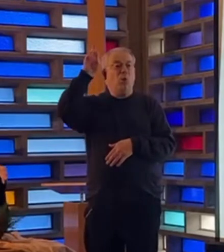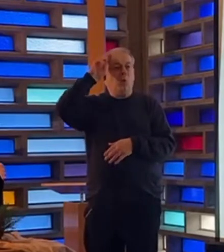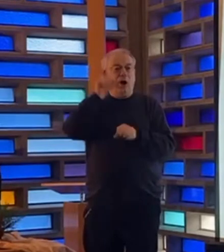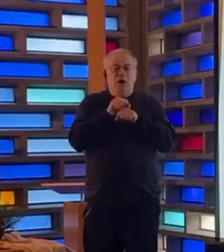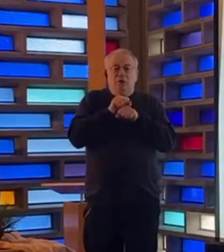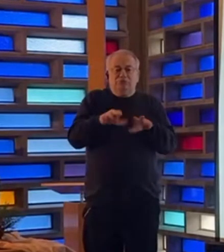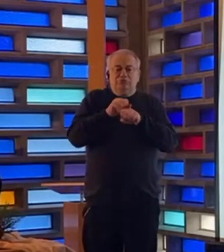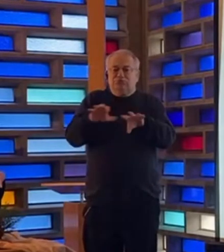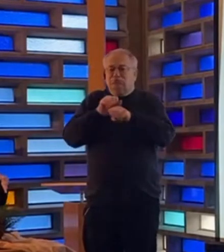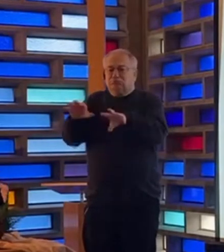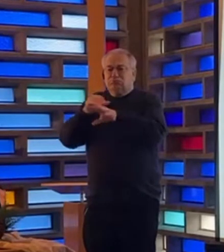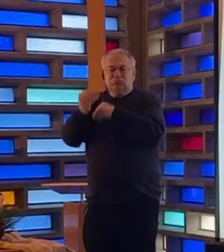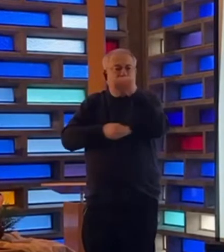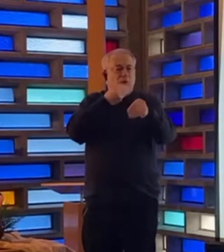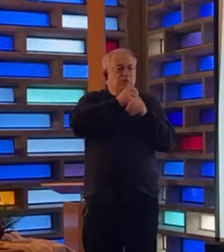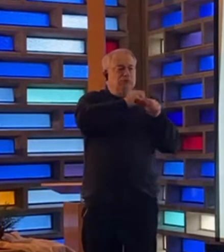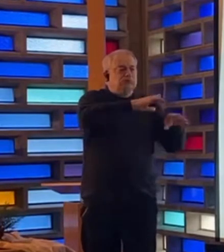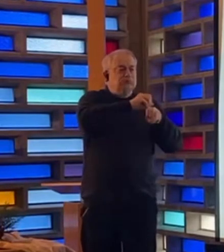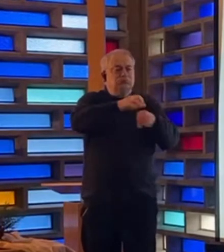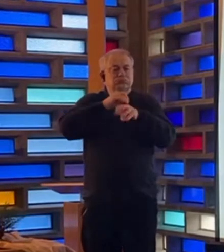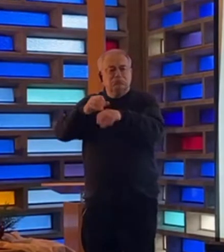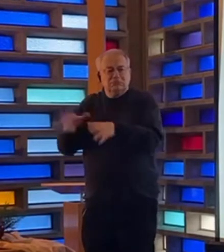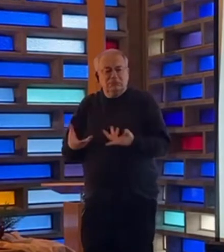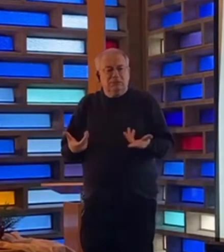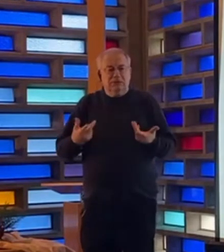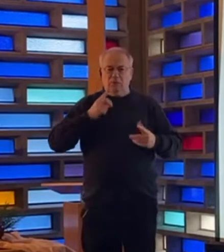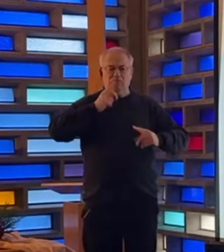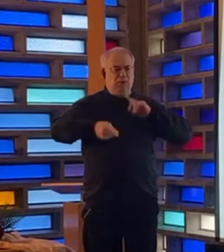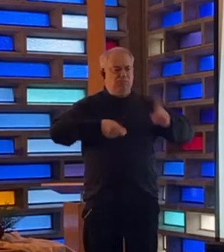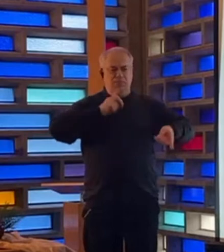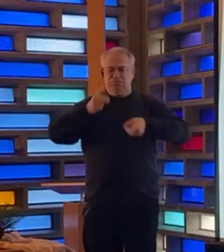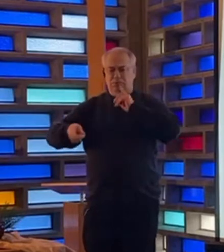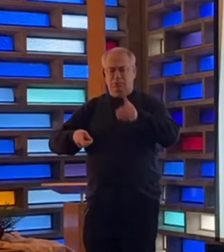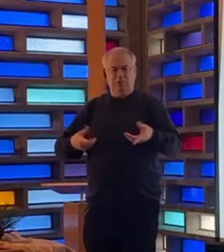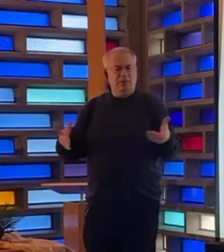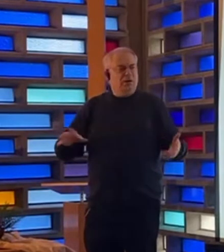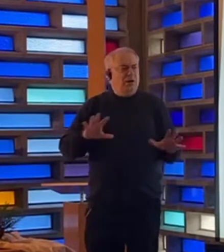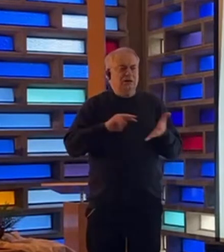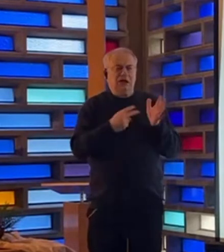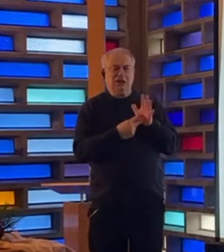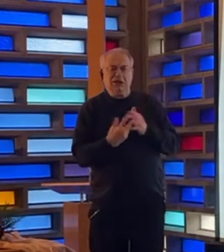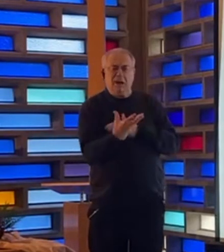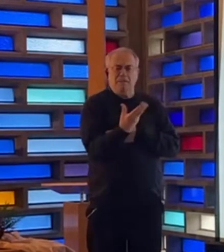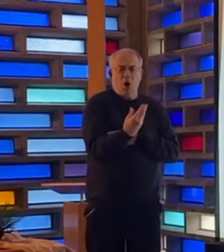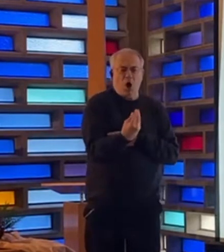multiplie partout dans le monde pour le gouverner par la peur et par la